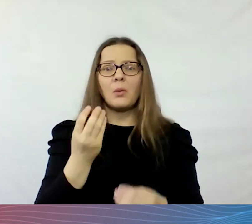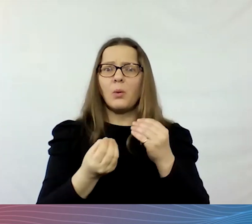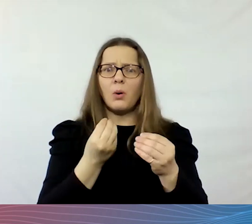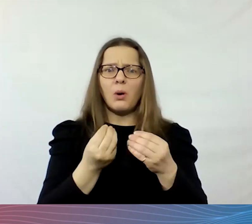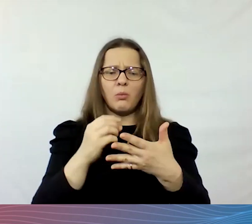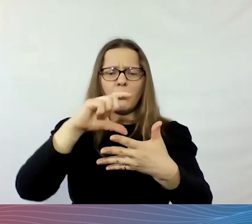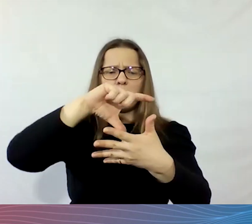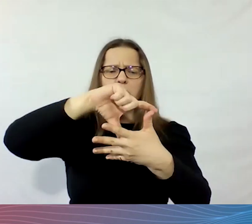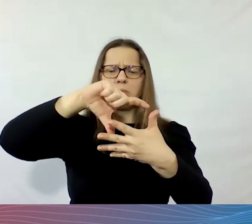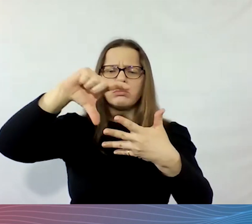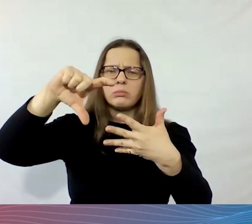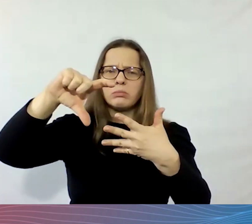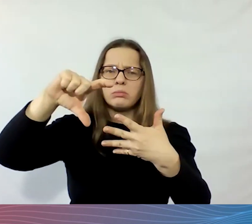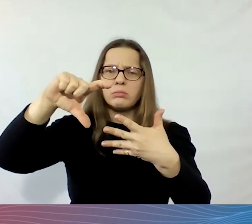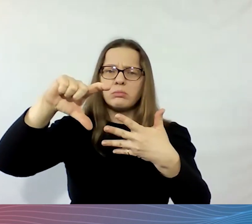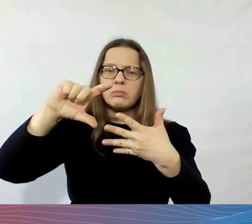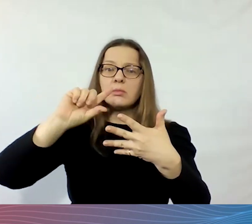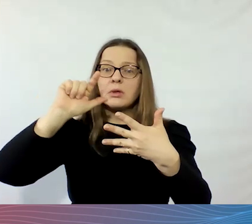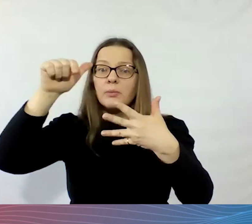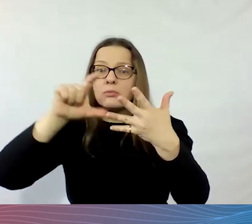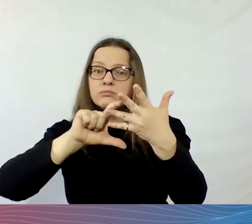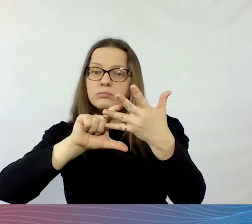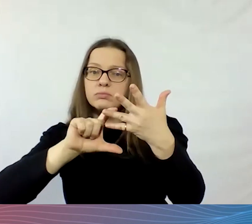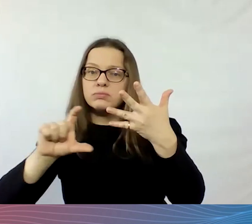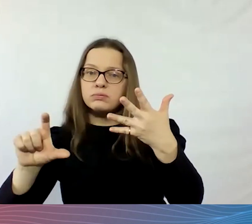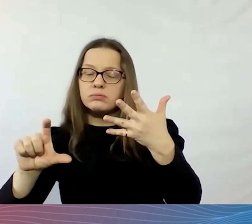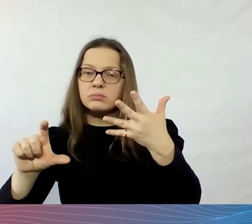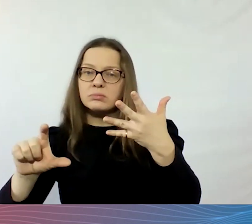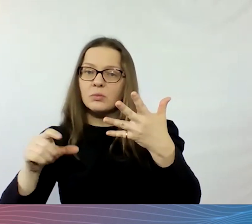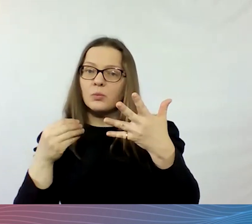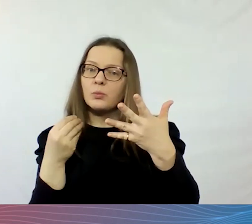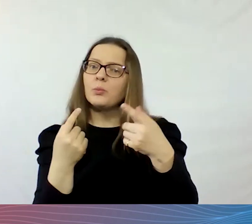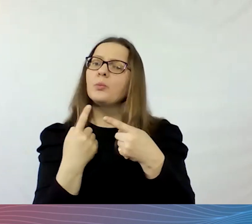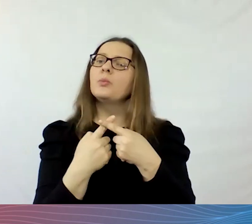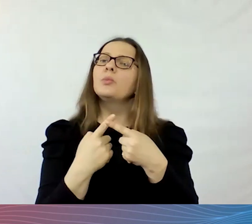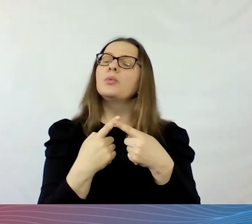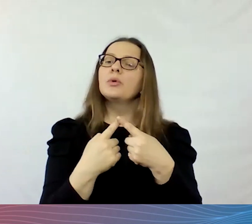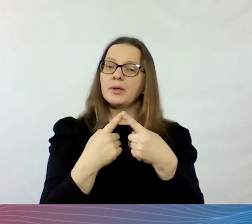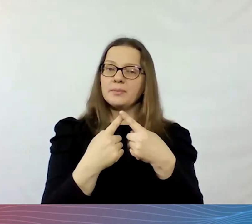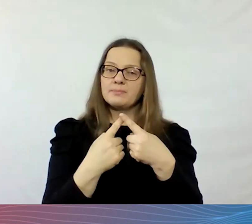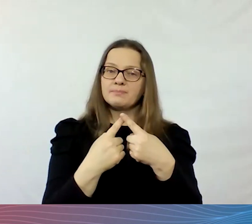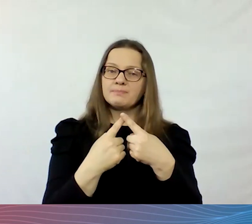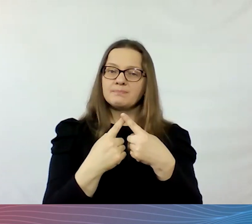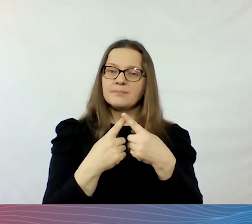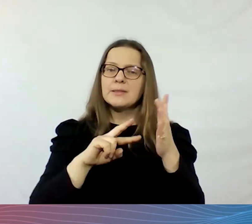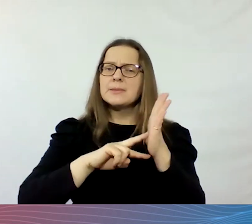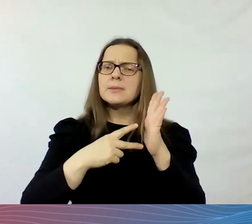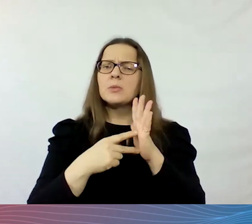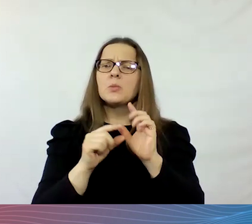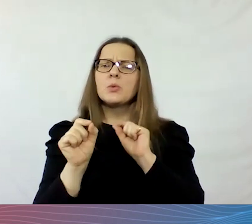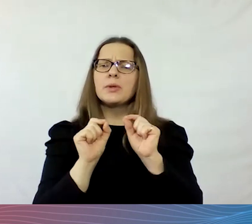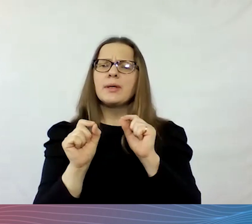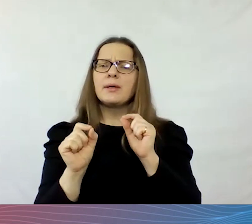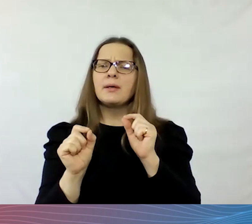Depois segue com Senhor, fé e batismo. E termina com Deus,